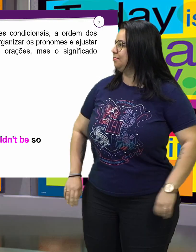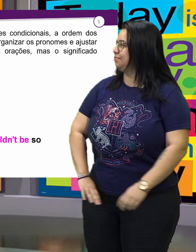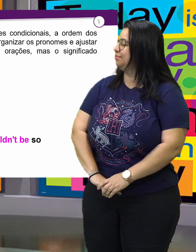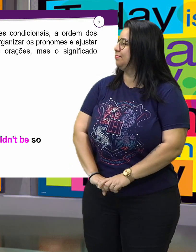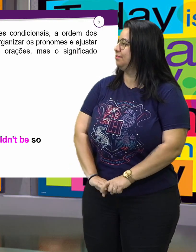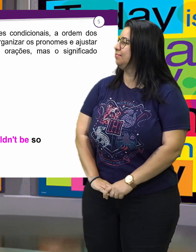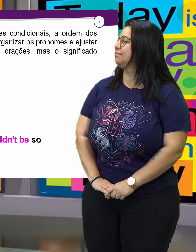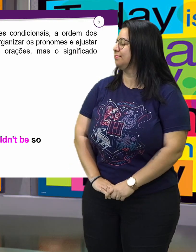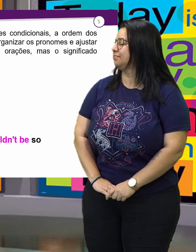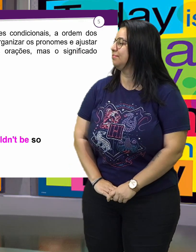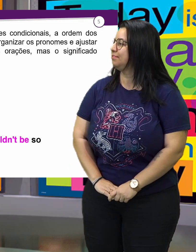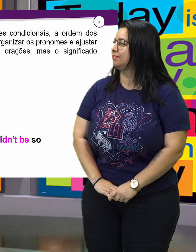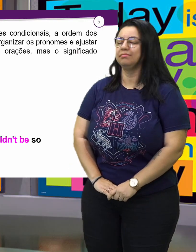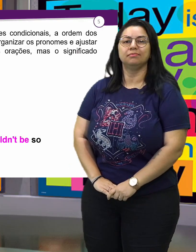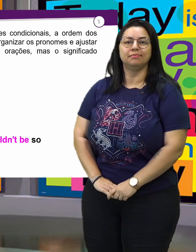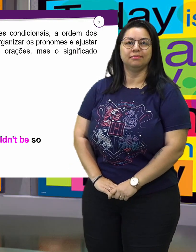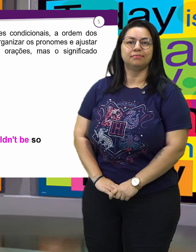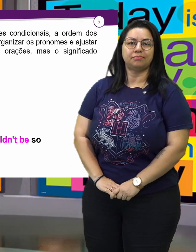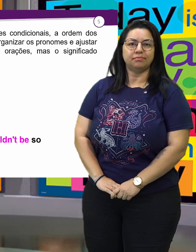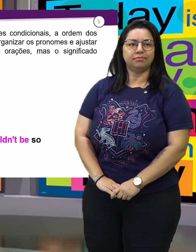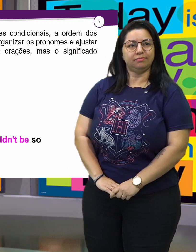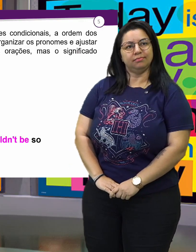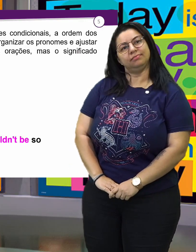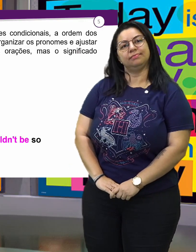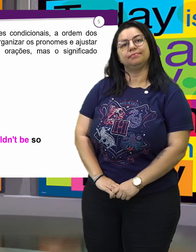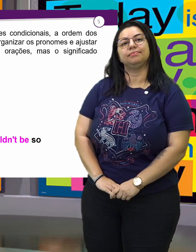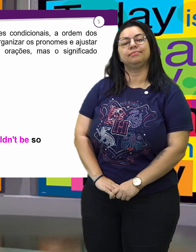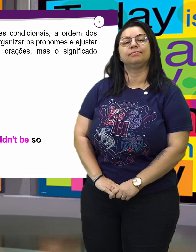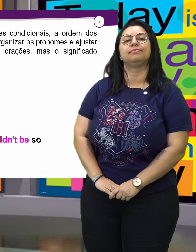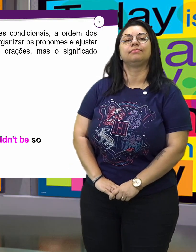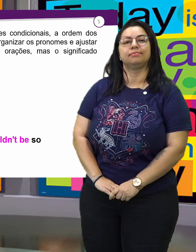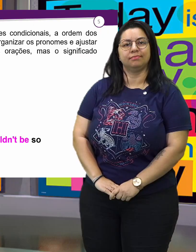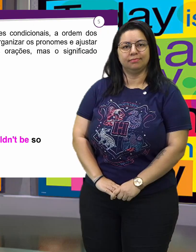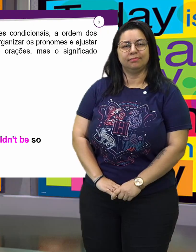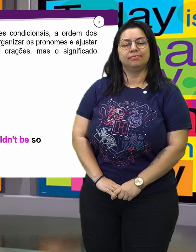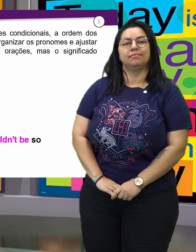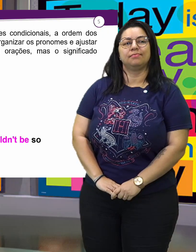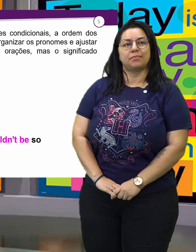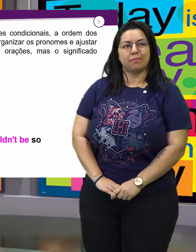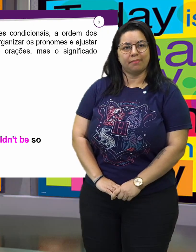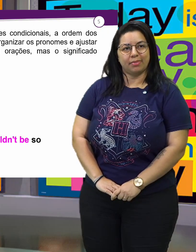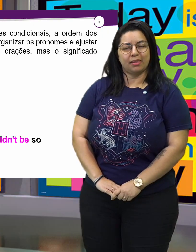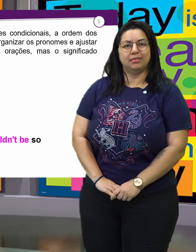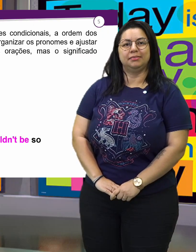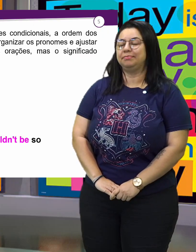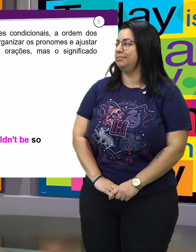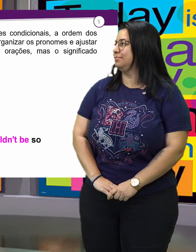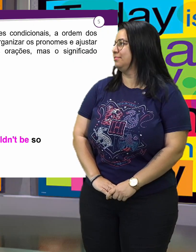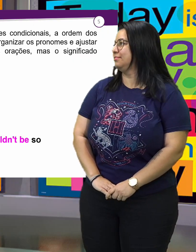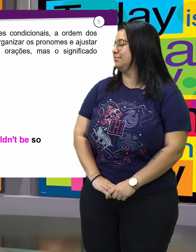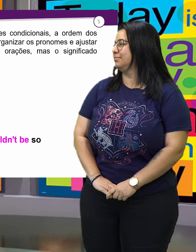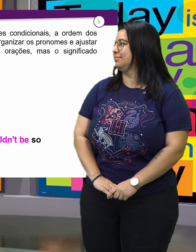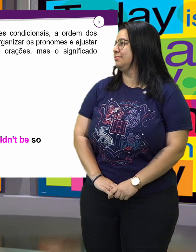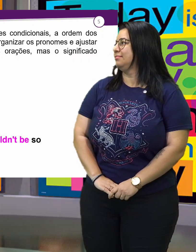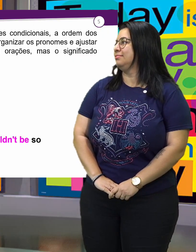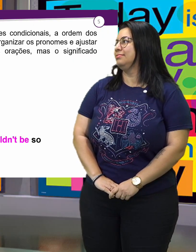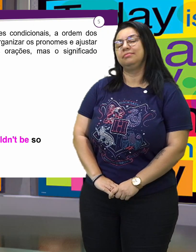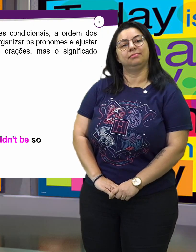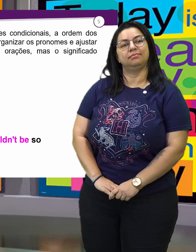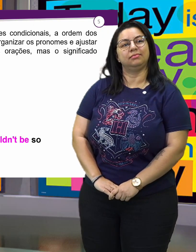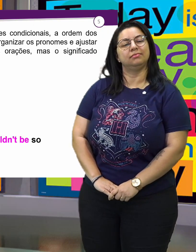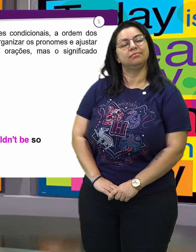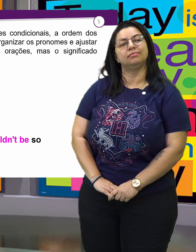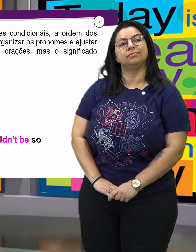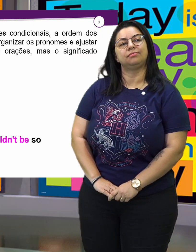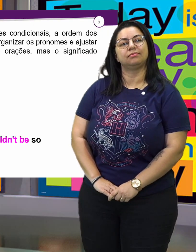assim como em todas as orações condicionais, você pode fazer o quê? Mudar a ordem dos elementos. Lembra lá? Tanto é que aqui são frases